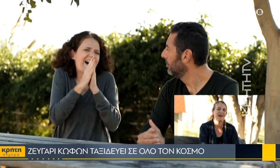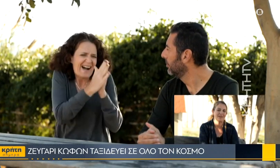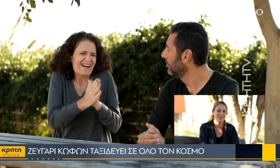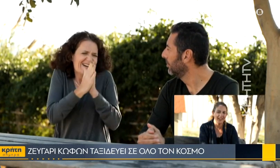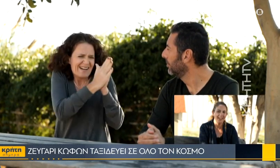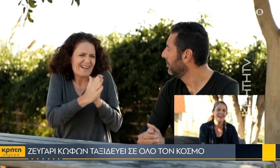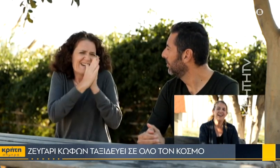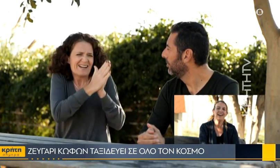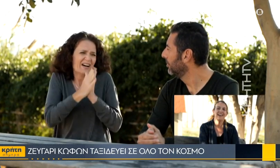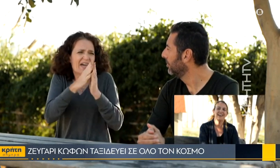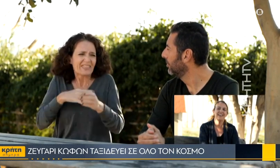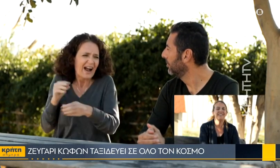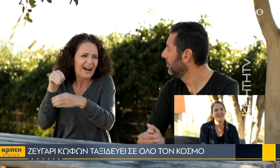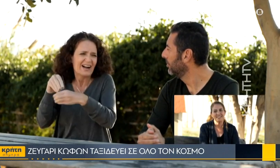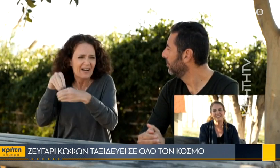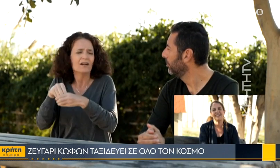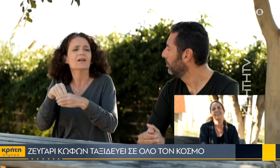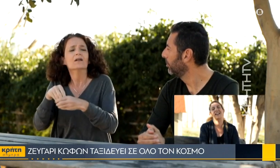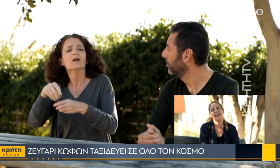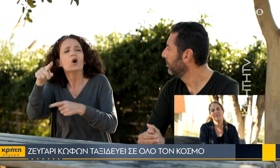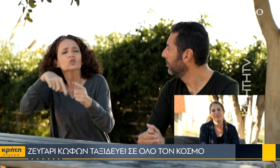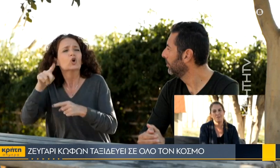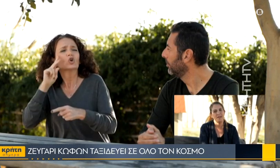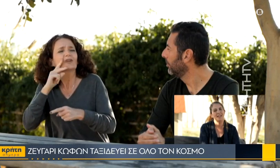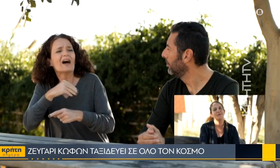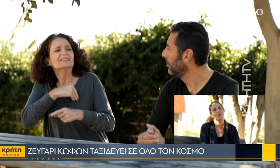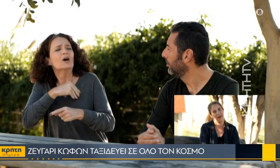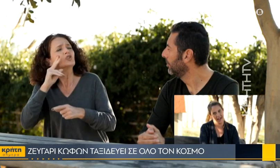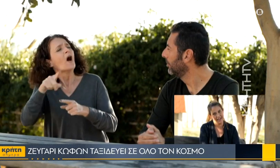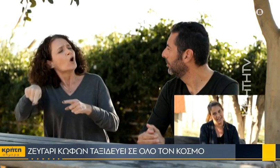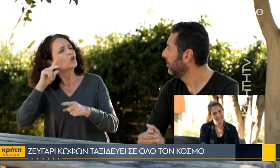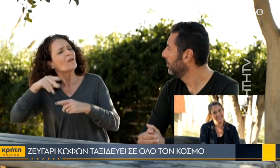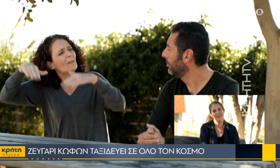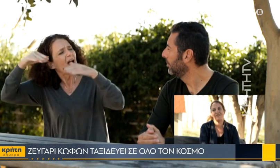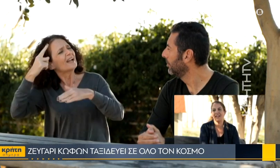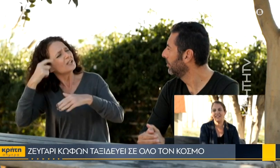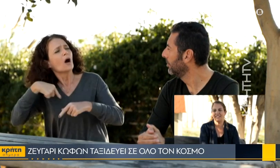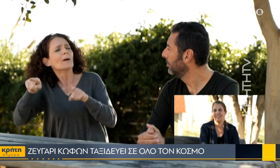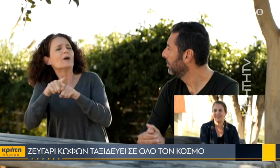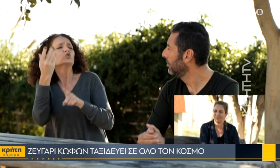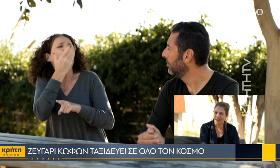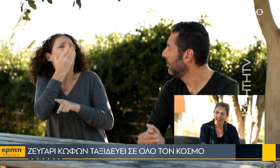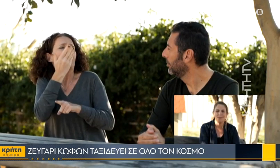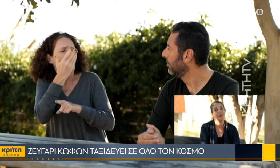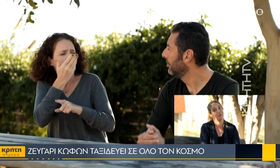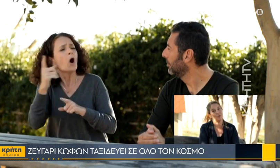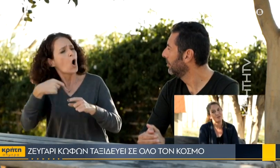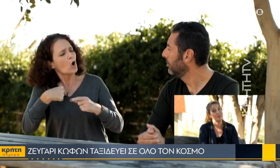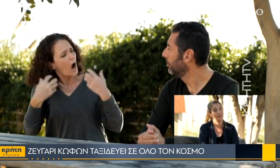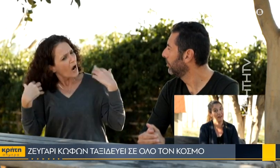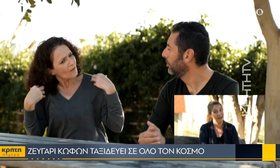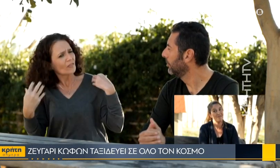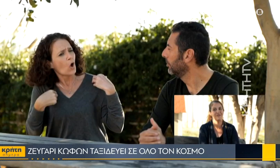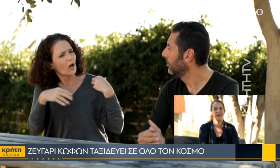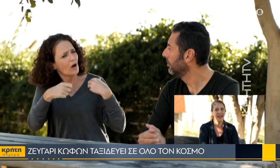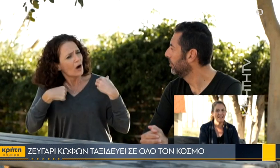παρακάλεσα πάρα πολύ. Εντάξει, και τελικά, επειδή υπήρχαν και πιο μεγάλοι φίλοι στην παρέα, είπαν στους γονείς μου ότι